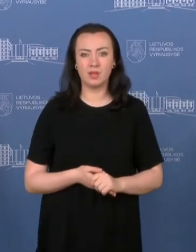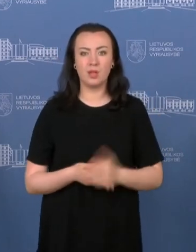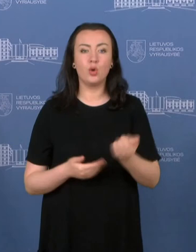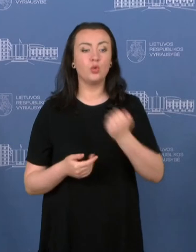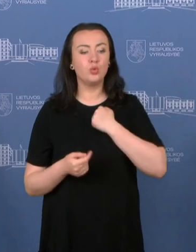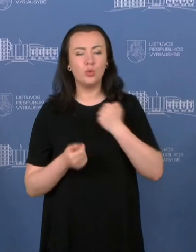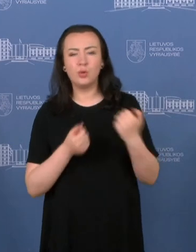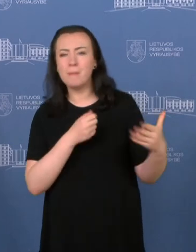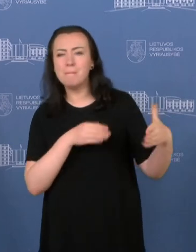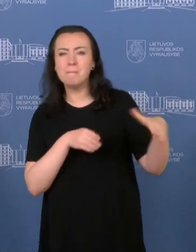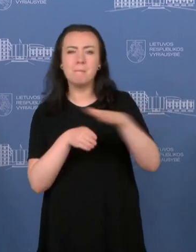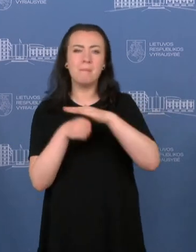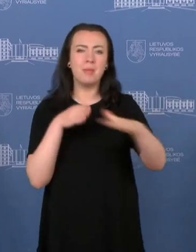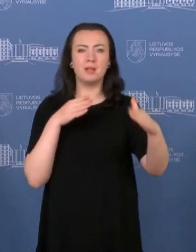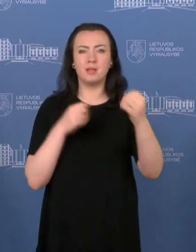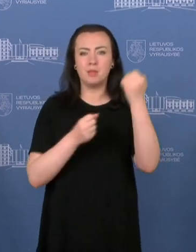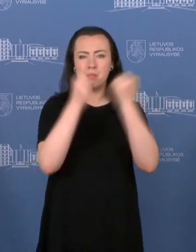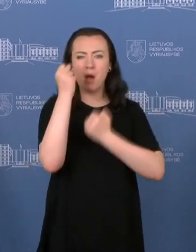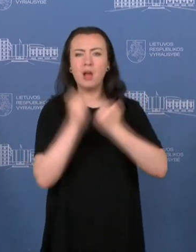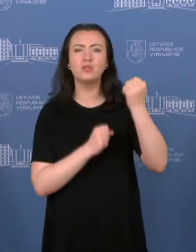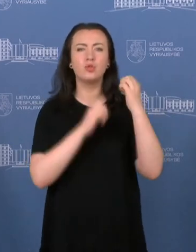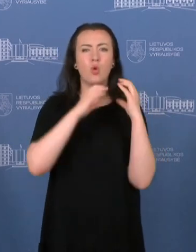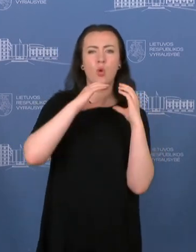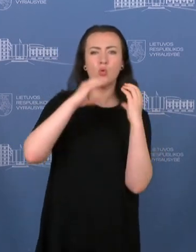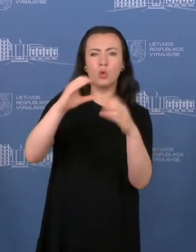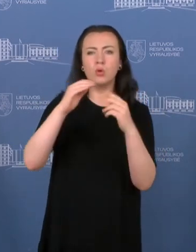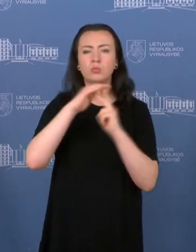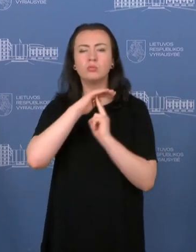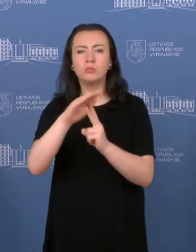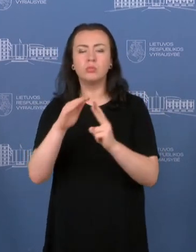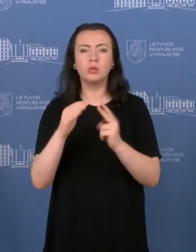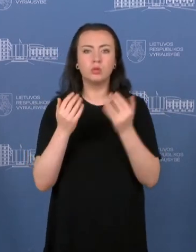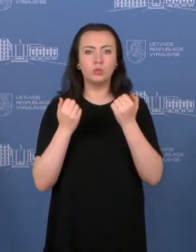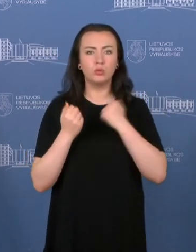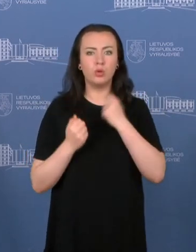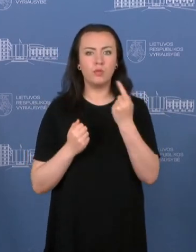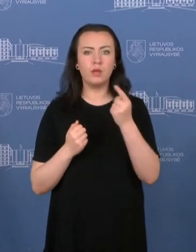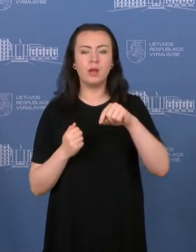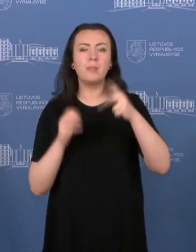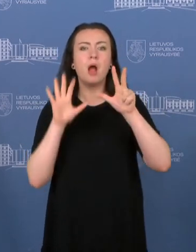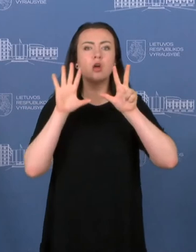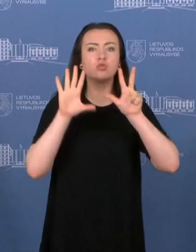transporto parką, turime suprasti, jog šiuo metu turime apie 1,8